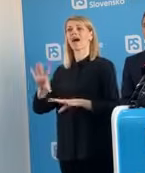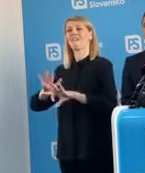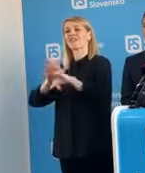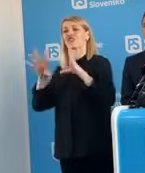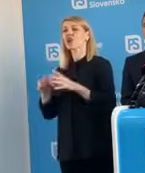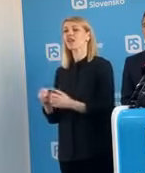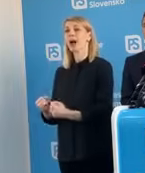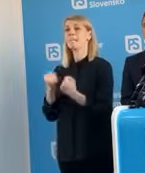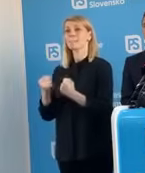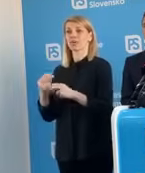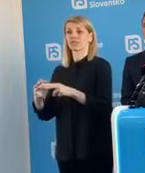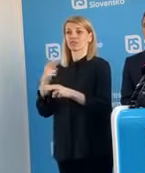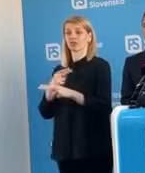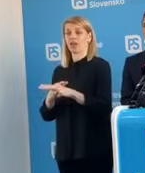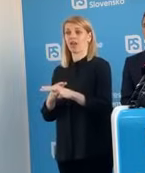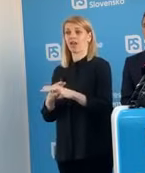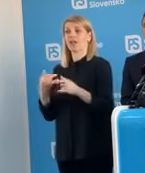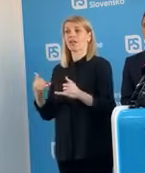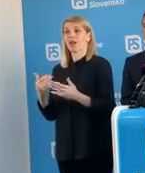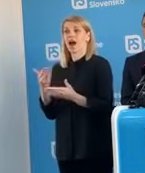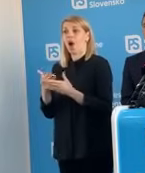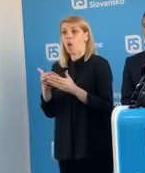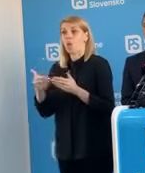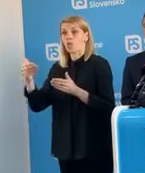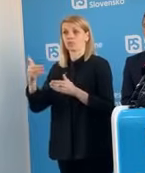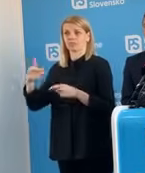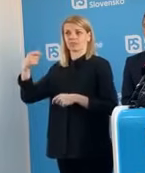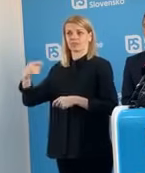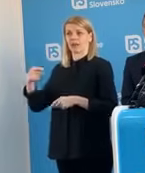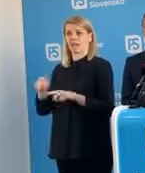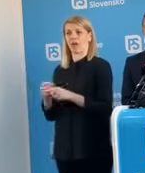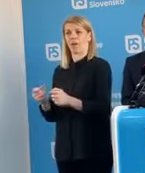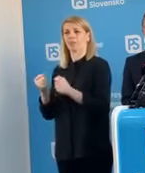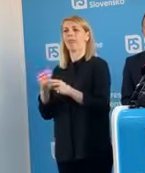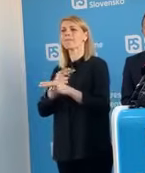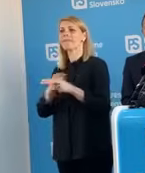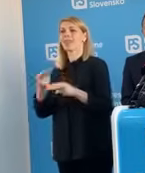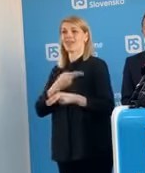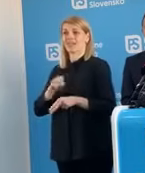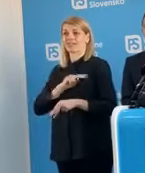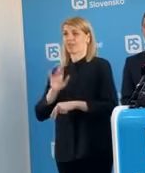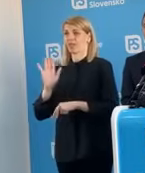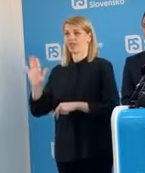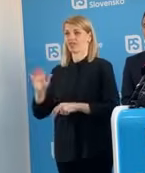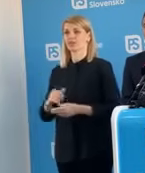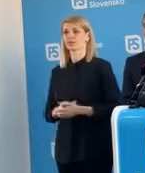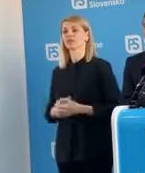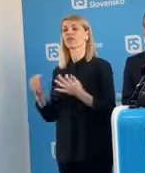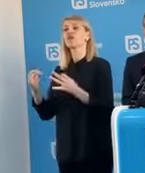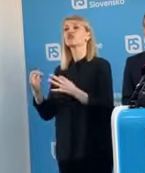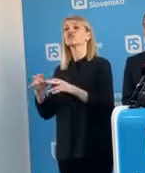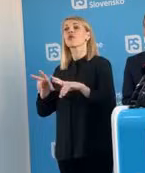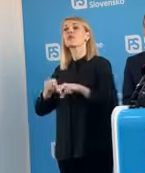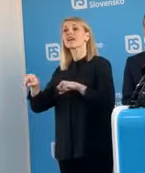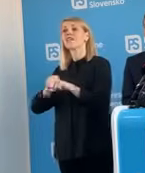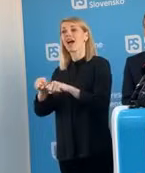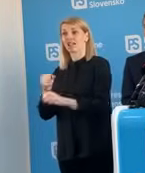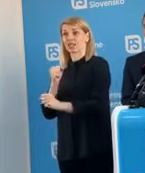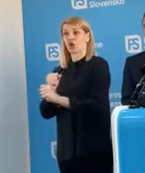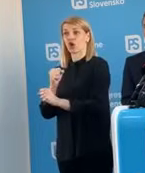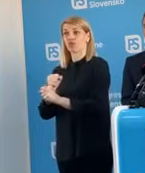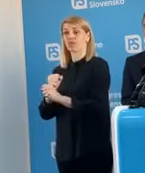moc v štáte. Teraz už majú aj palác. Majú plnú zodpovednosť. To, čo premiér robí, namiesto